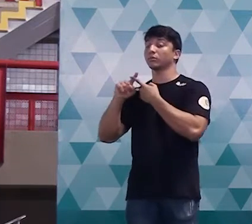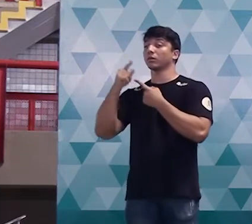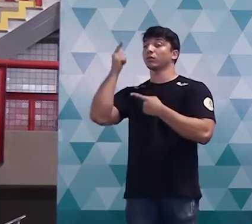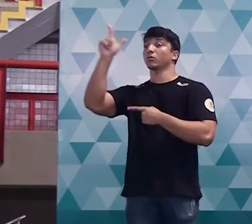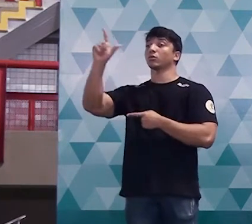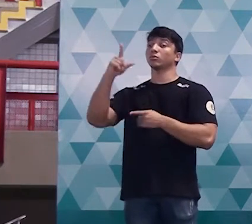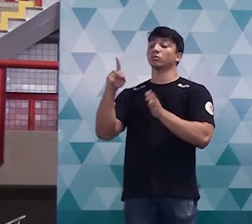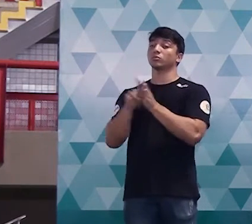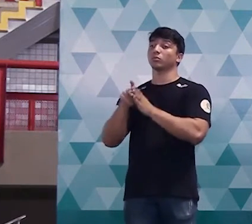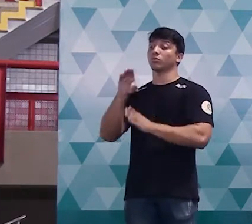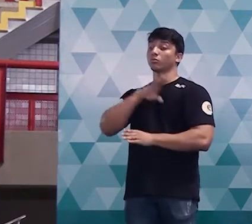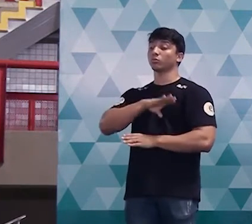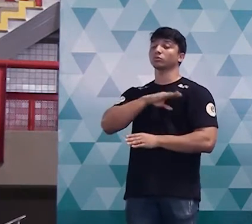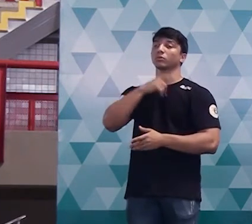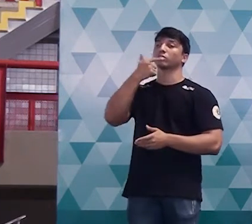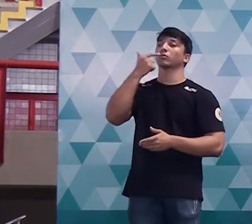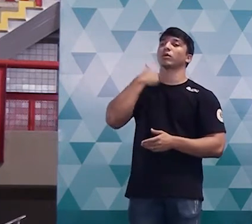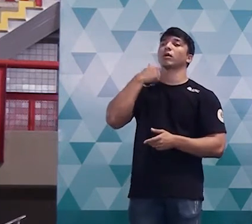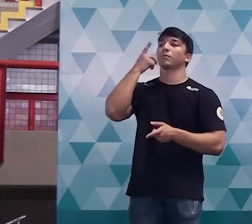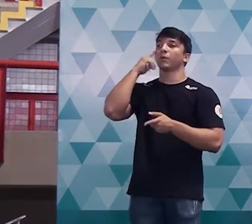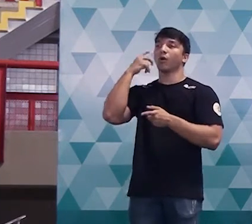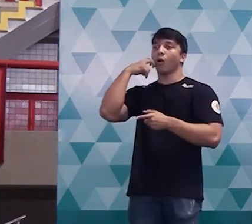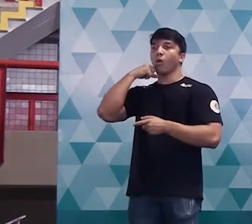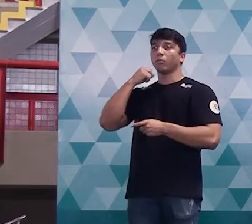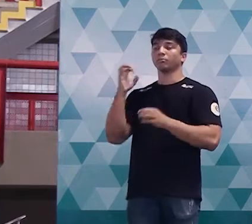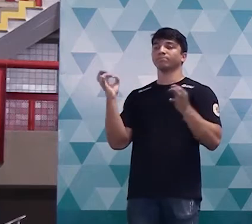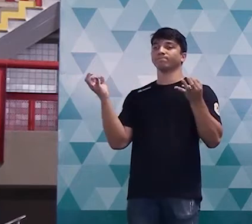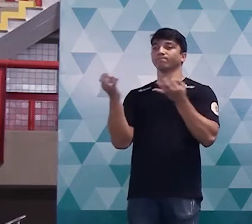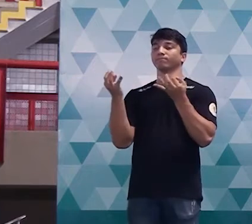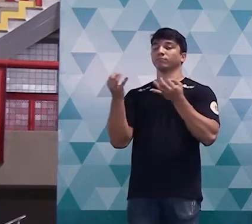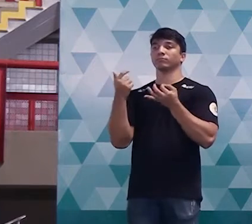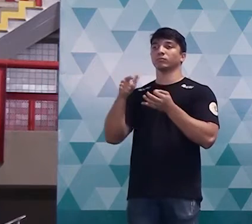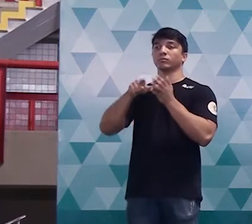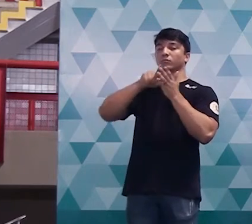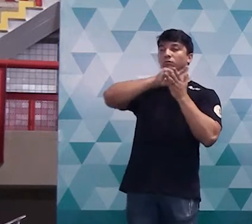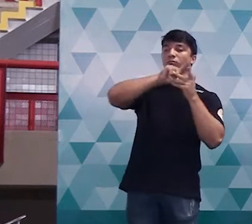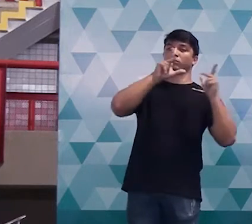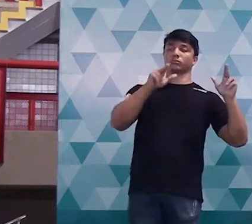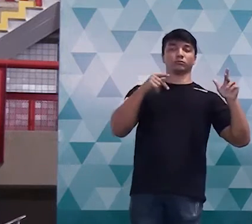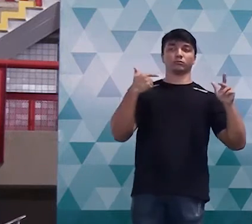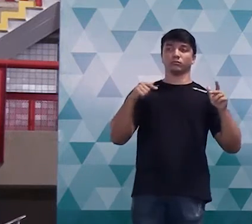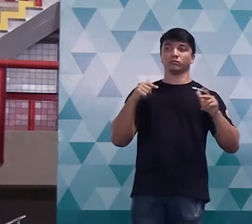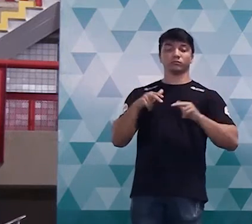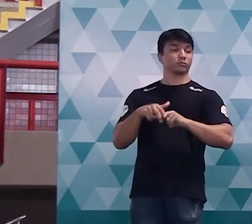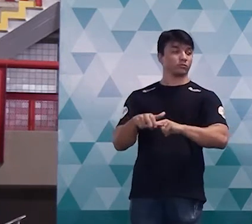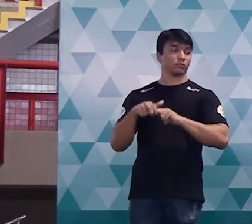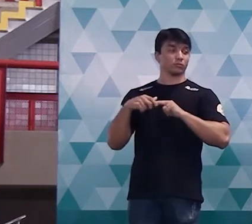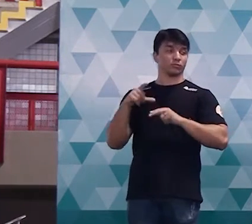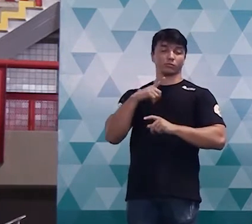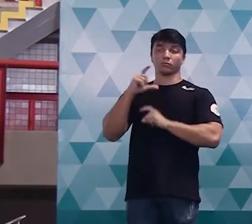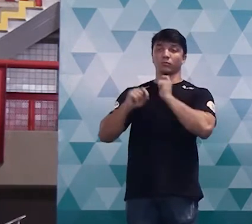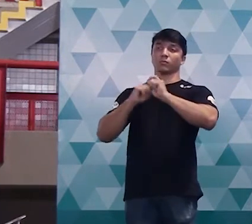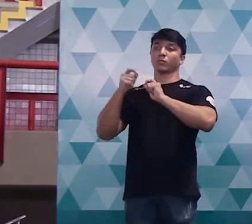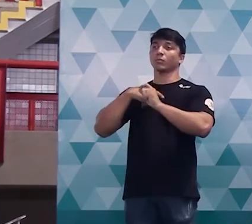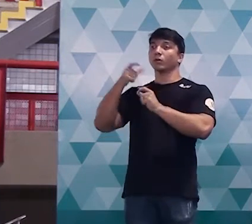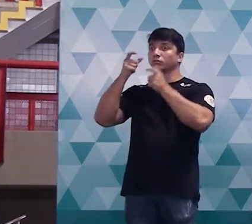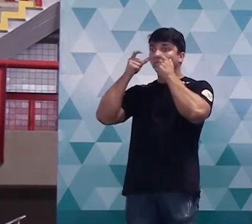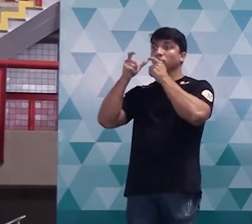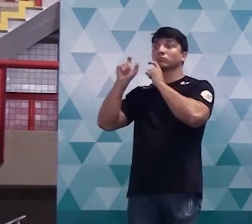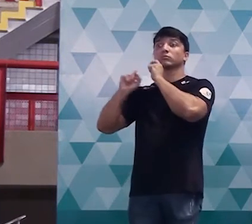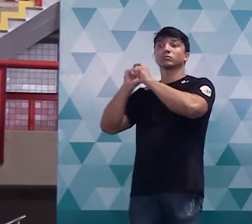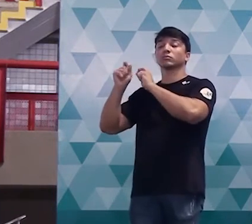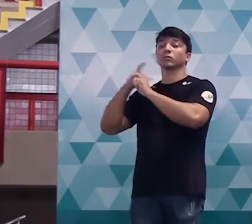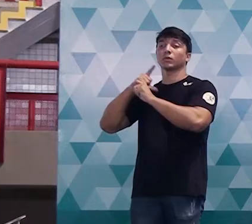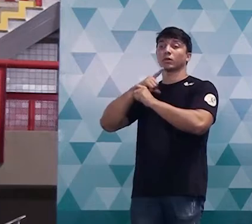aspecto de Portugal não ter mais aquele lucro extraordinário do comércio das especiarias. Assim, o que você vai observar é